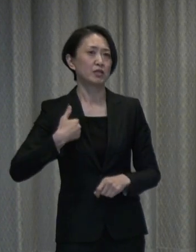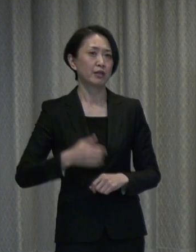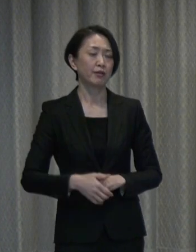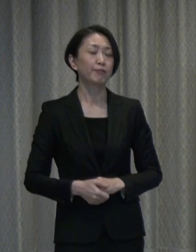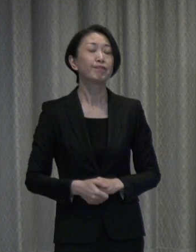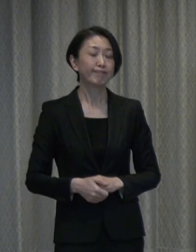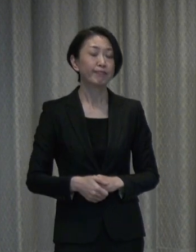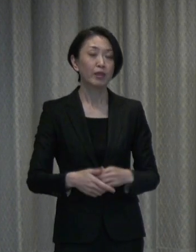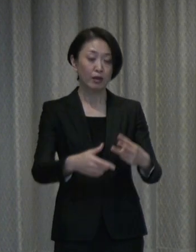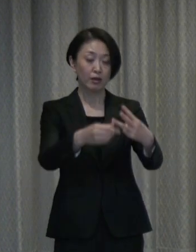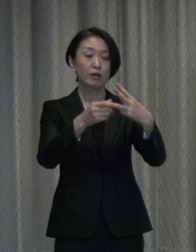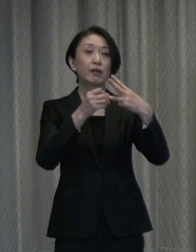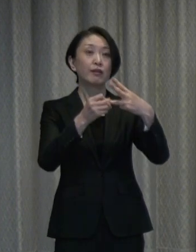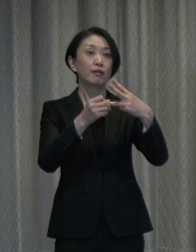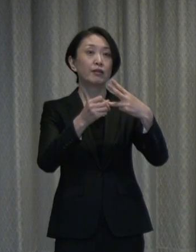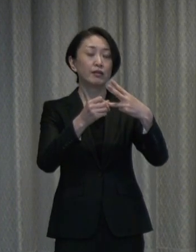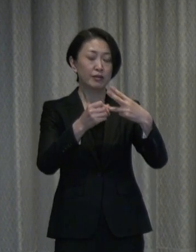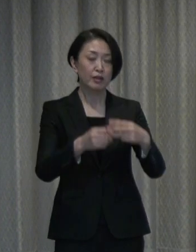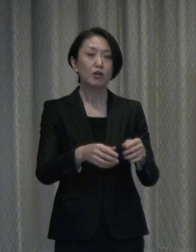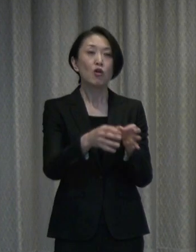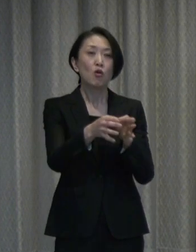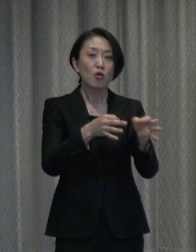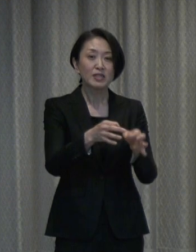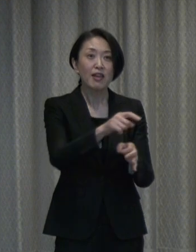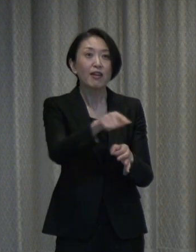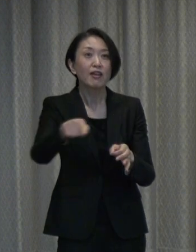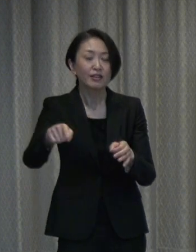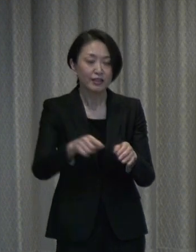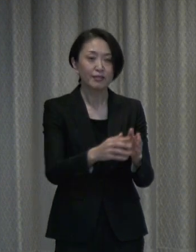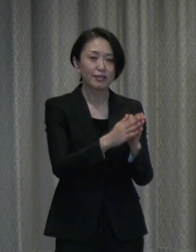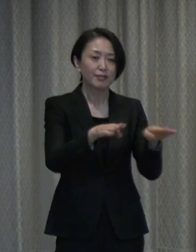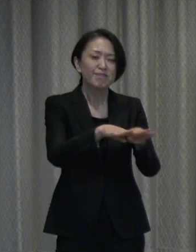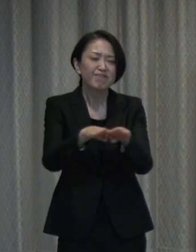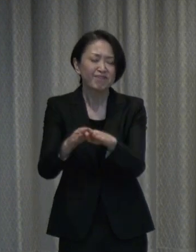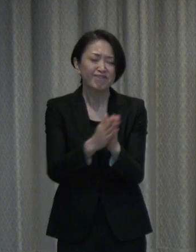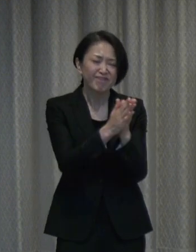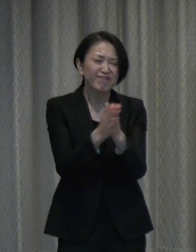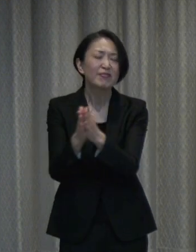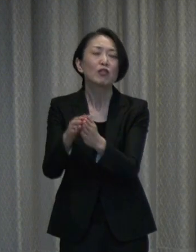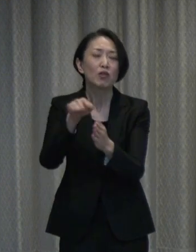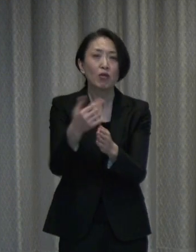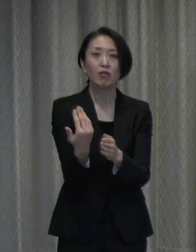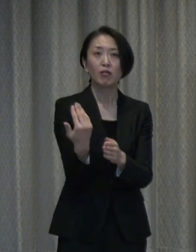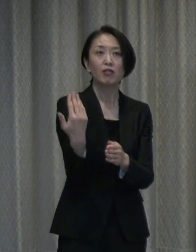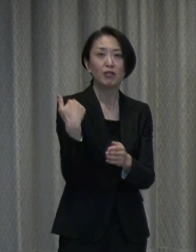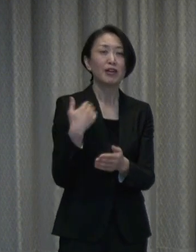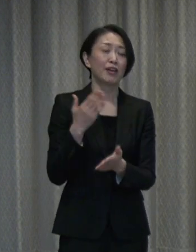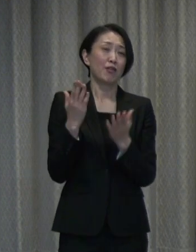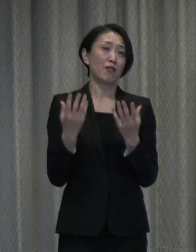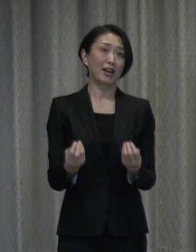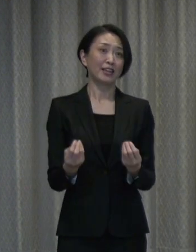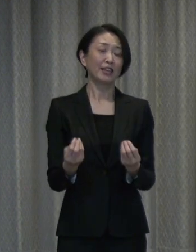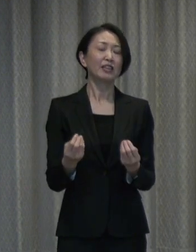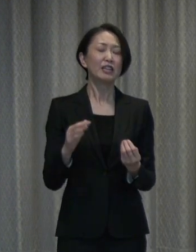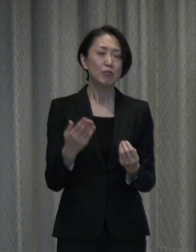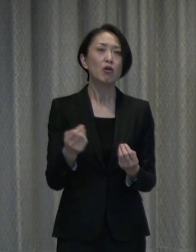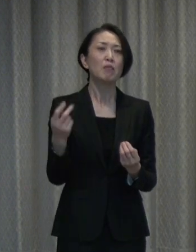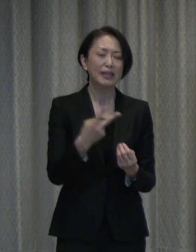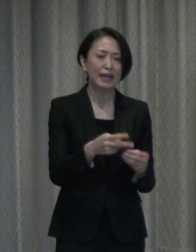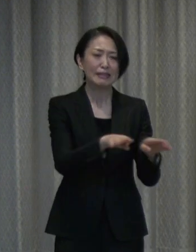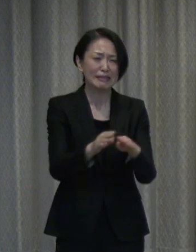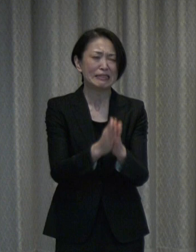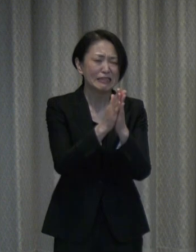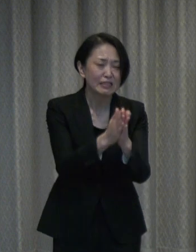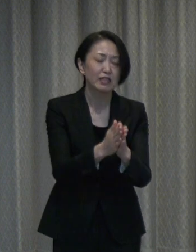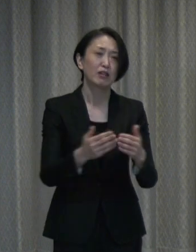は休業要請を先日全て解除いたしましたが、またこれを出さなければならなくなってしまう、せっかく開